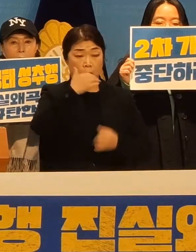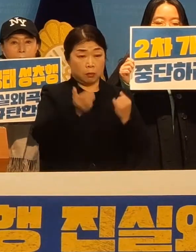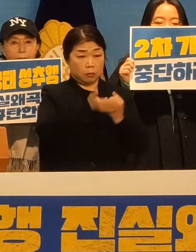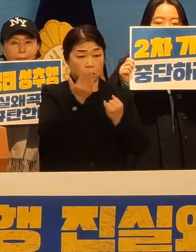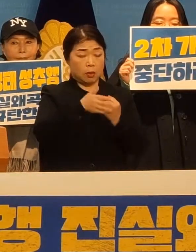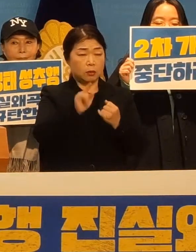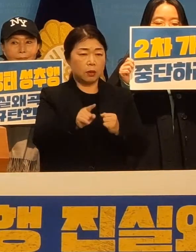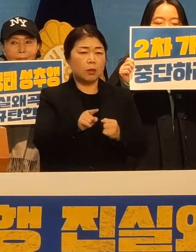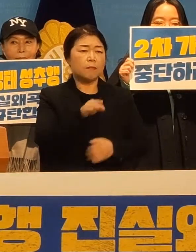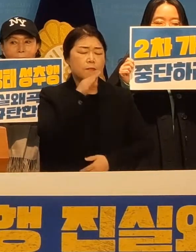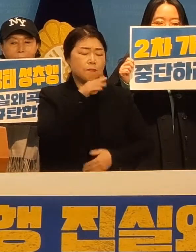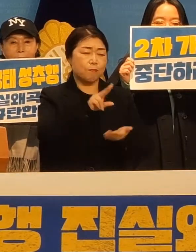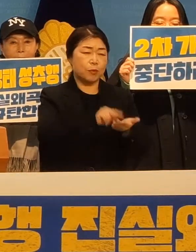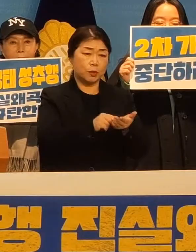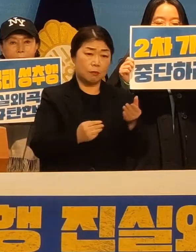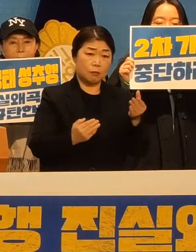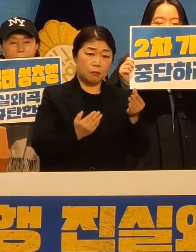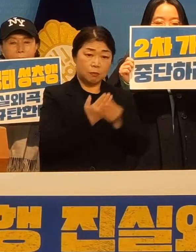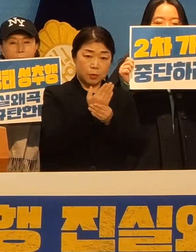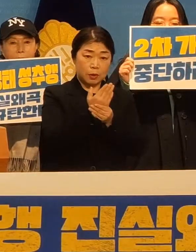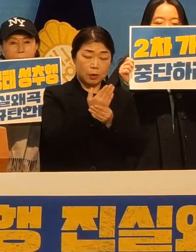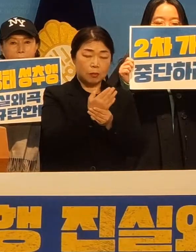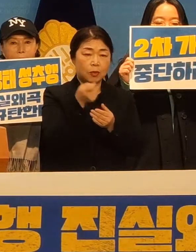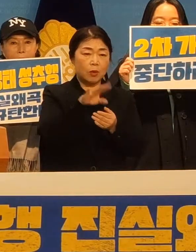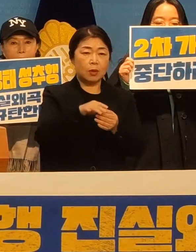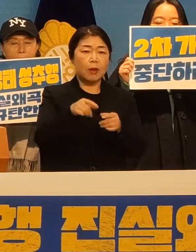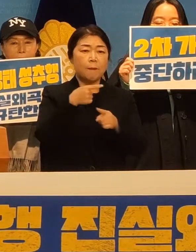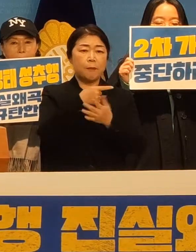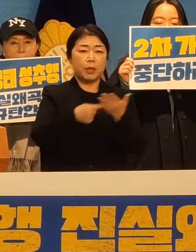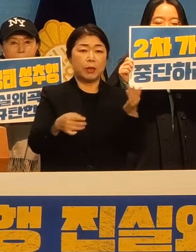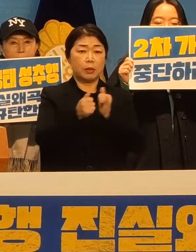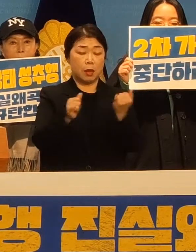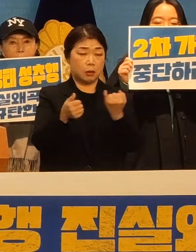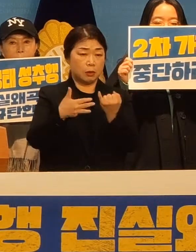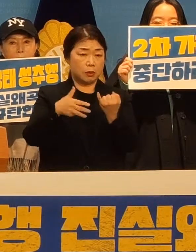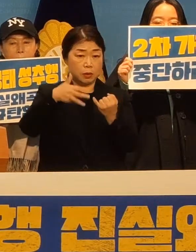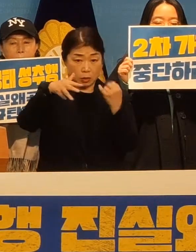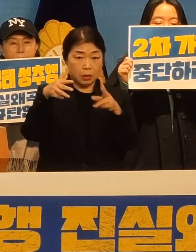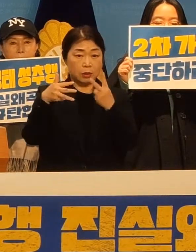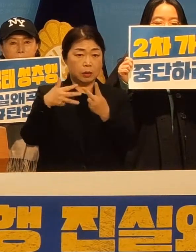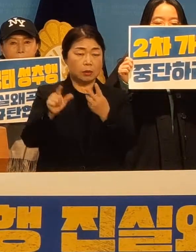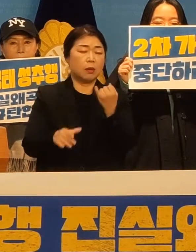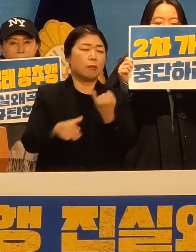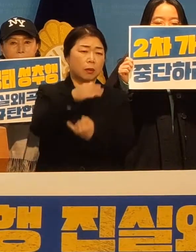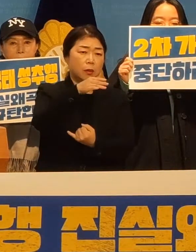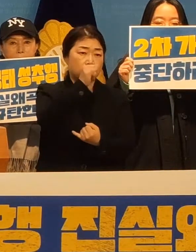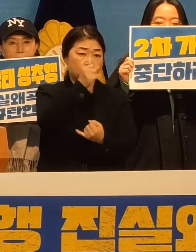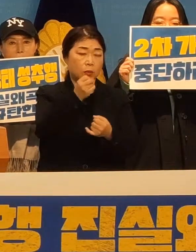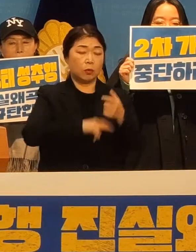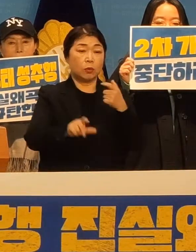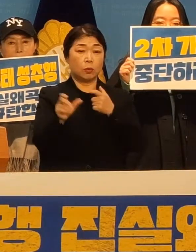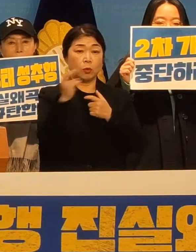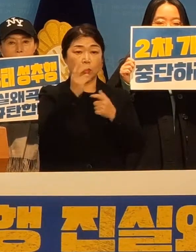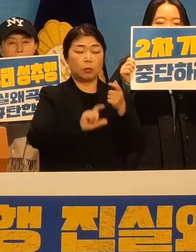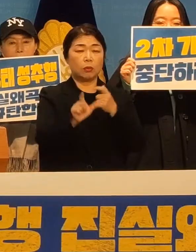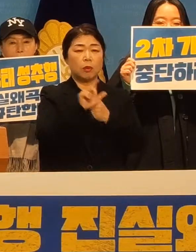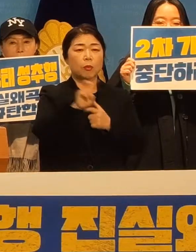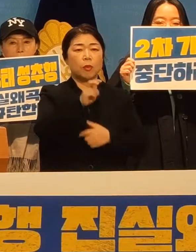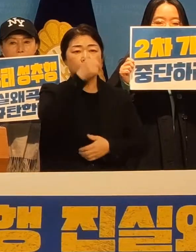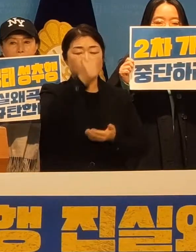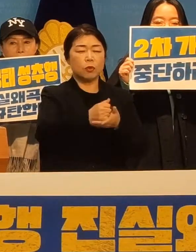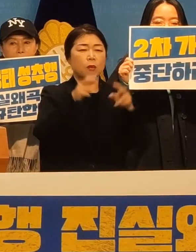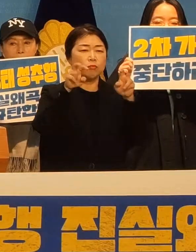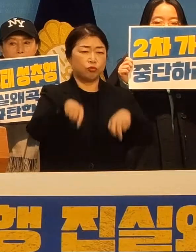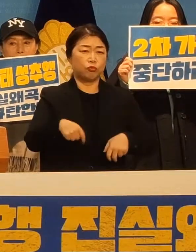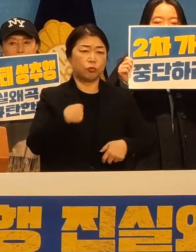본질을 벗어나 피해자를 향한 2차 가해와 무고 프레임 덮어씌우기로 변질되고 있다.